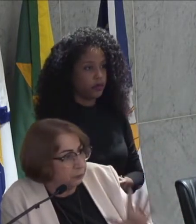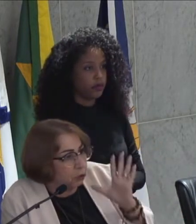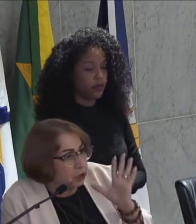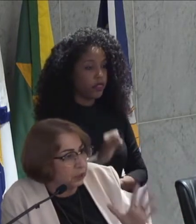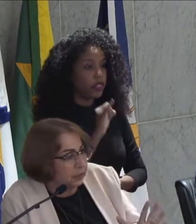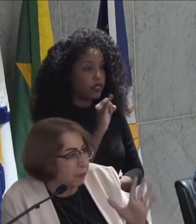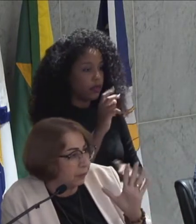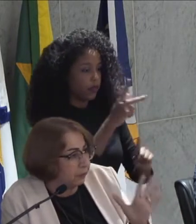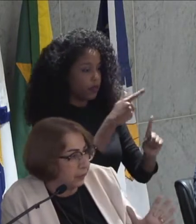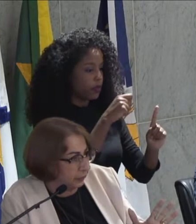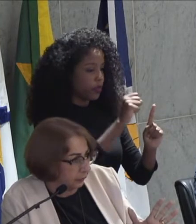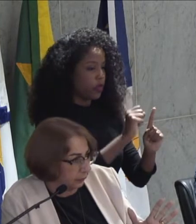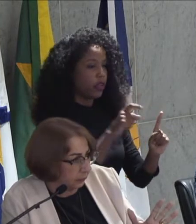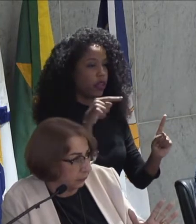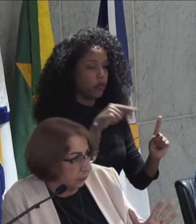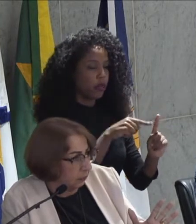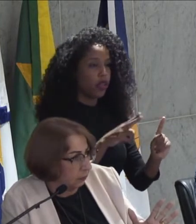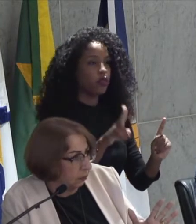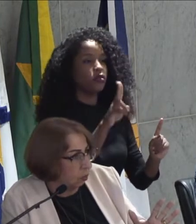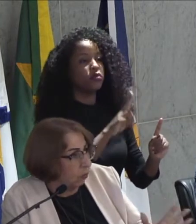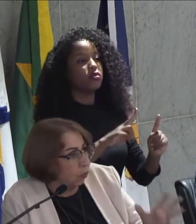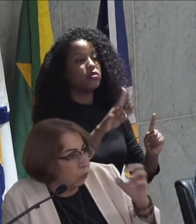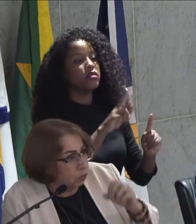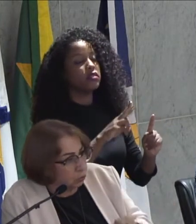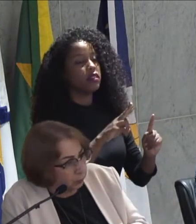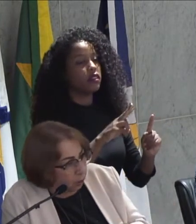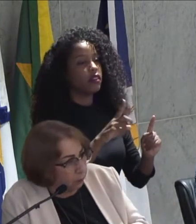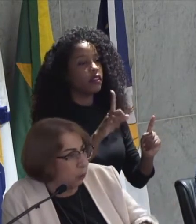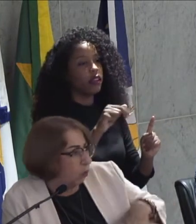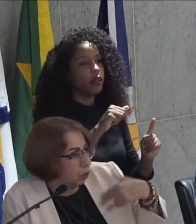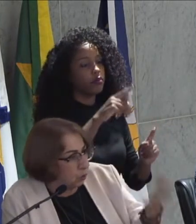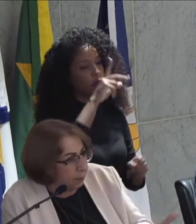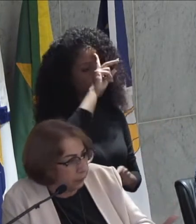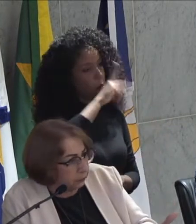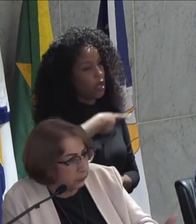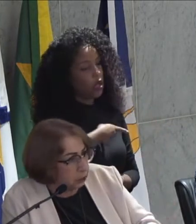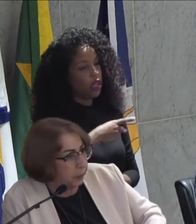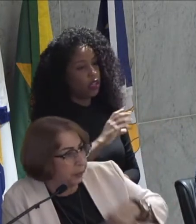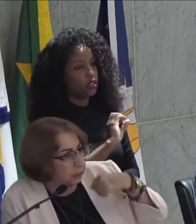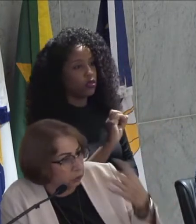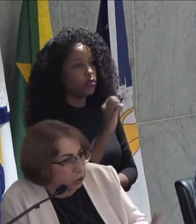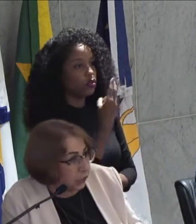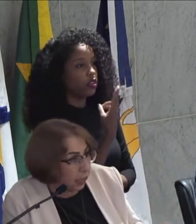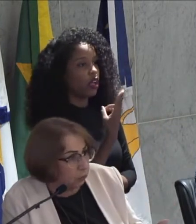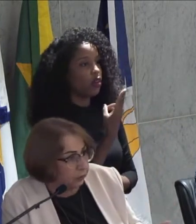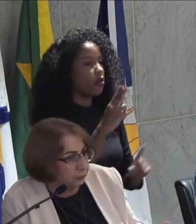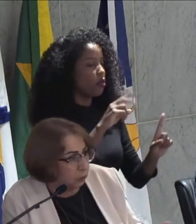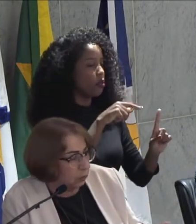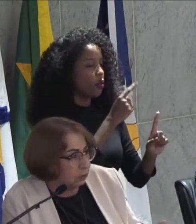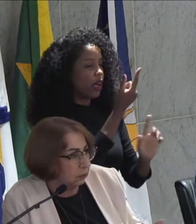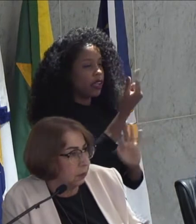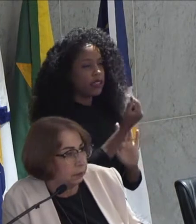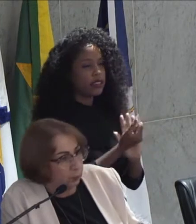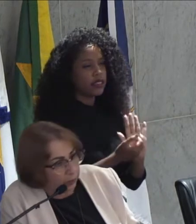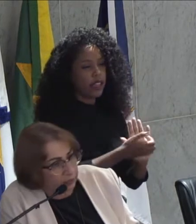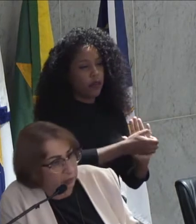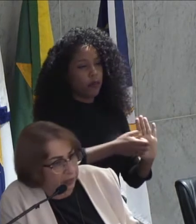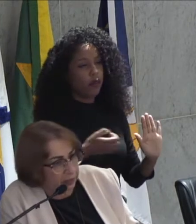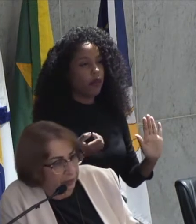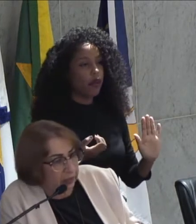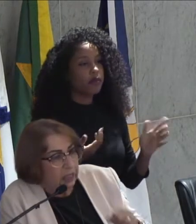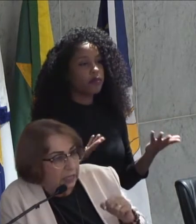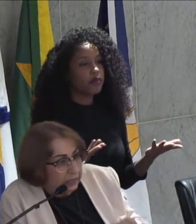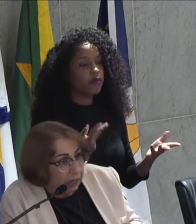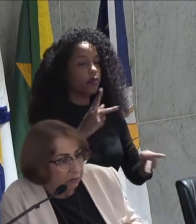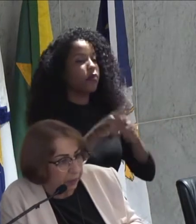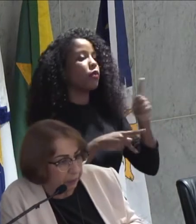e for utilizar a Previdência como uso próprio ou como enxugamento de despesa, ou seja lá o que for, a população